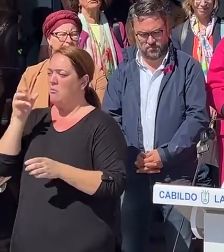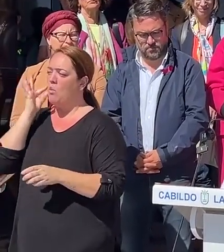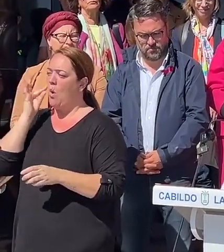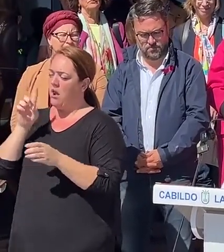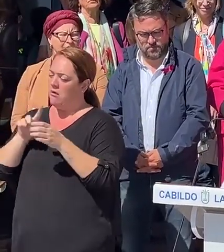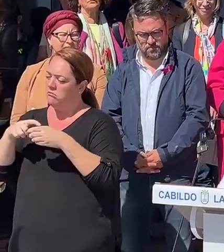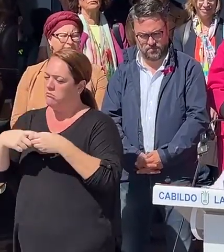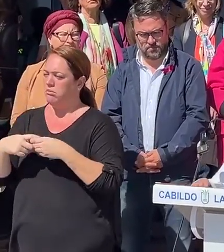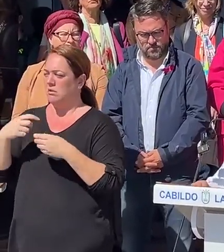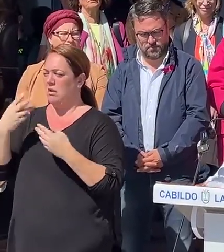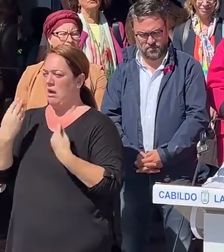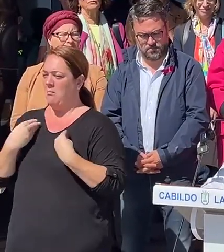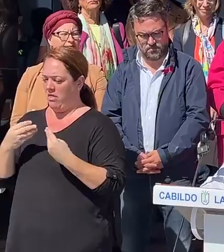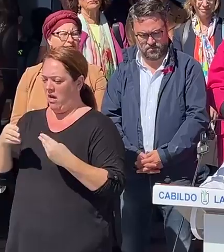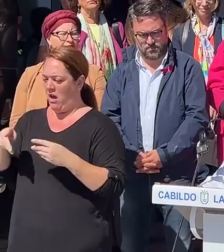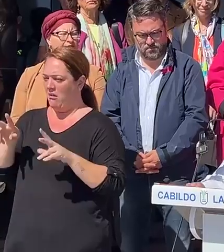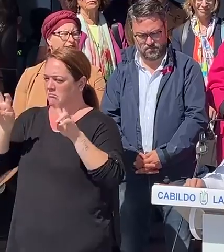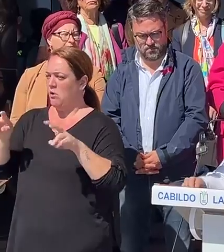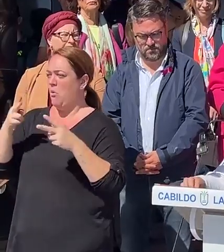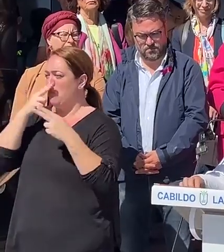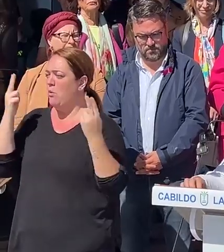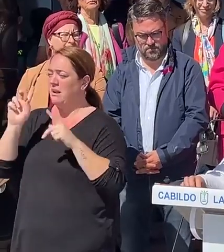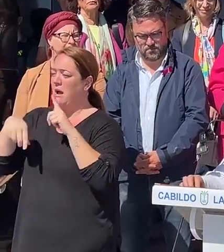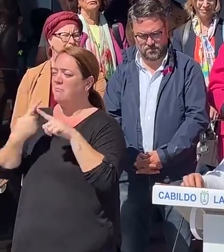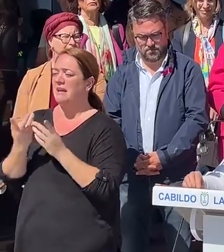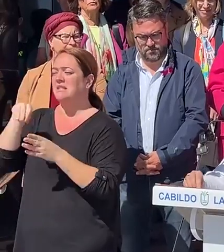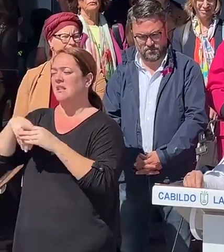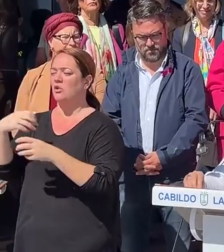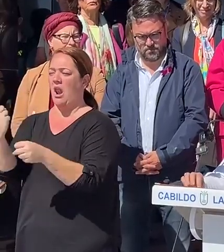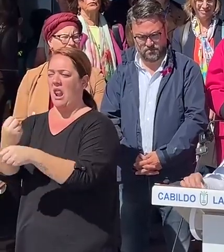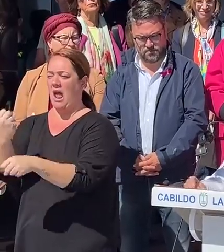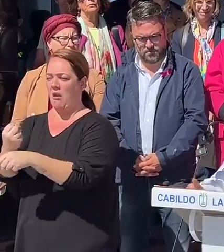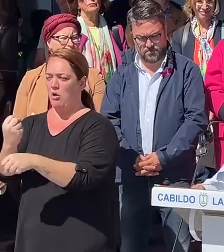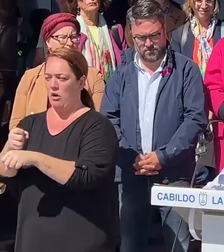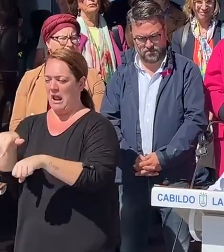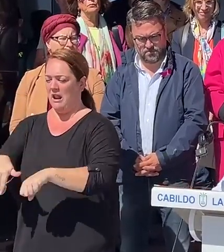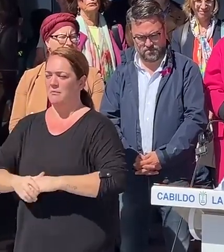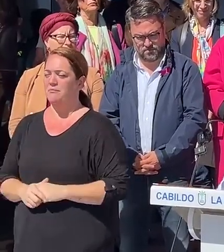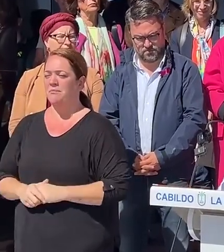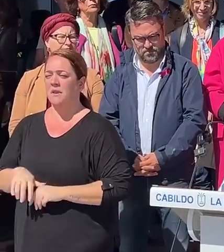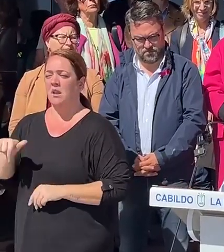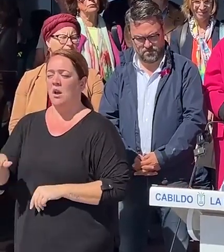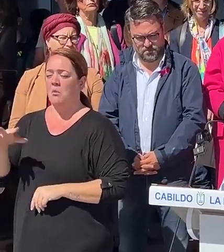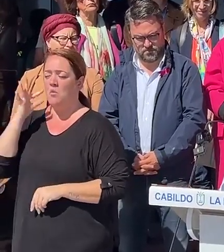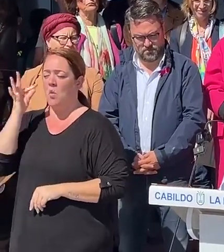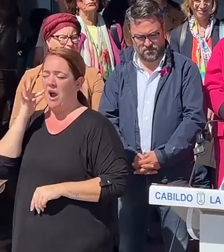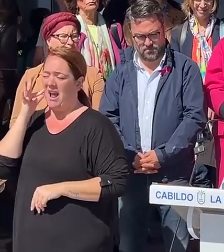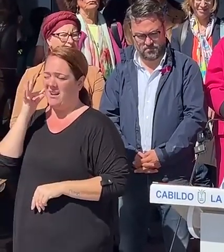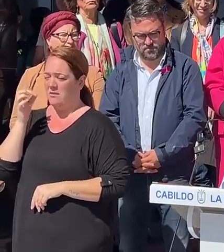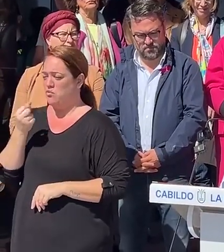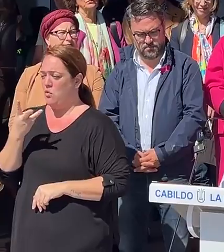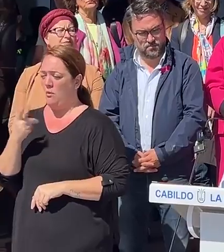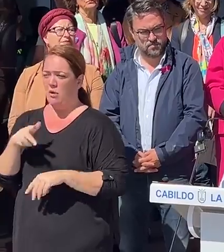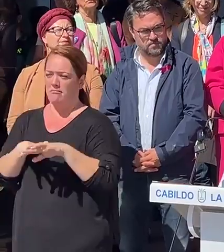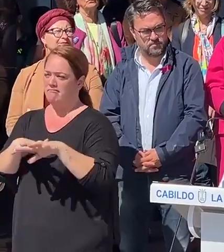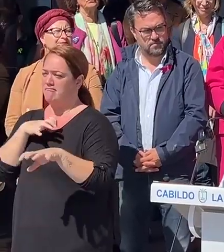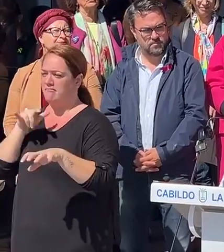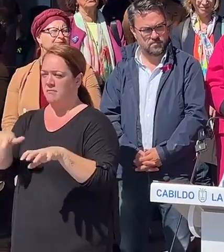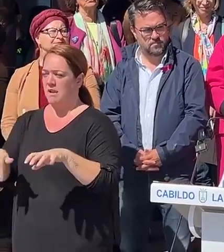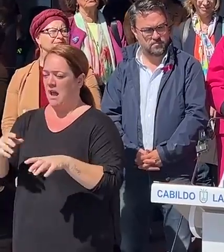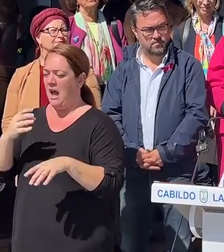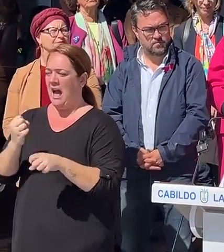las mujeres en la vida pública, pero sobre todo en el ámbito laboral. Hoy tenemos el mayor número de mujeres ocupadas y realizando una